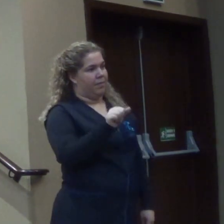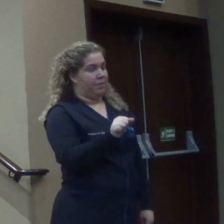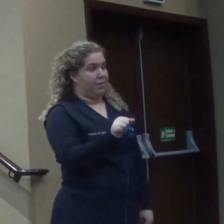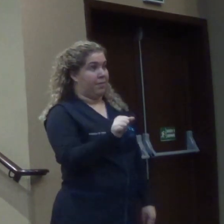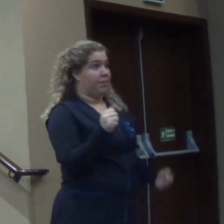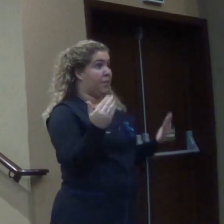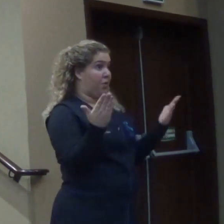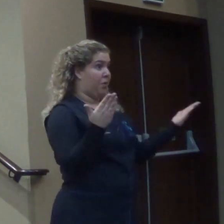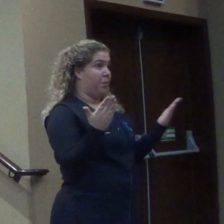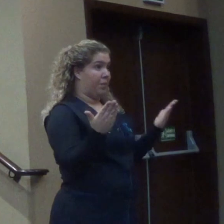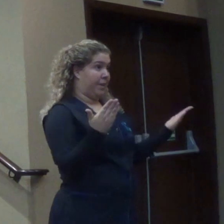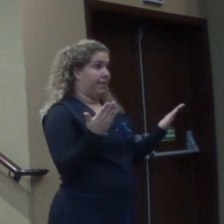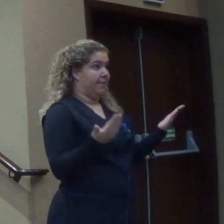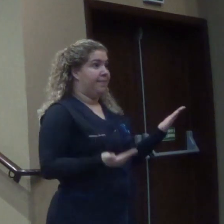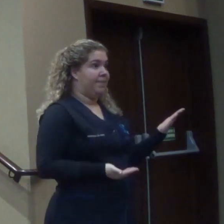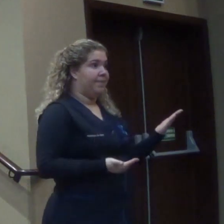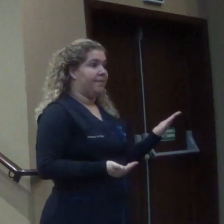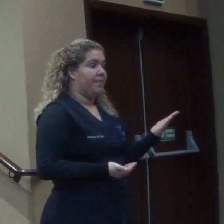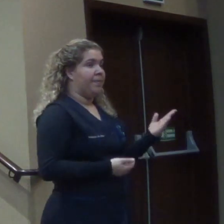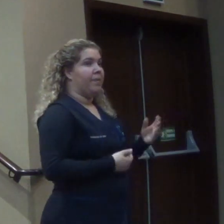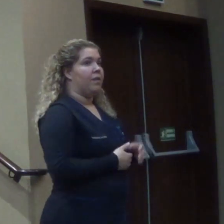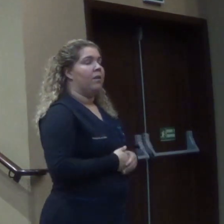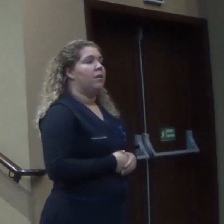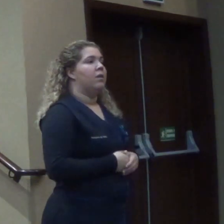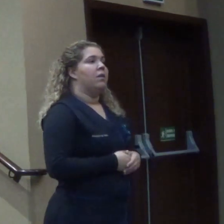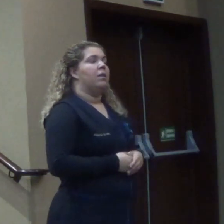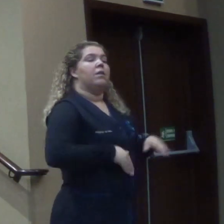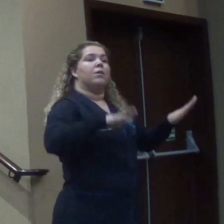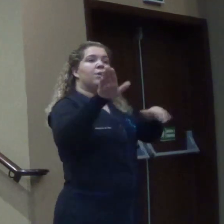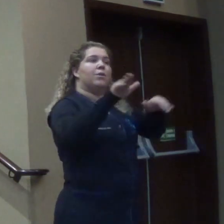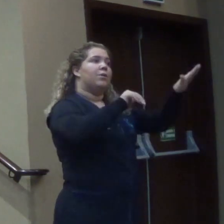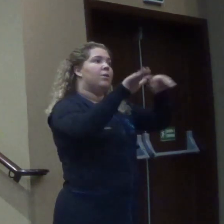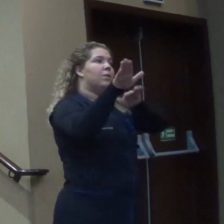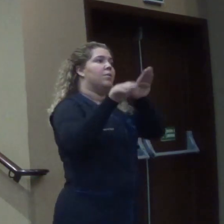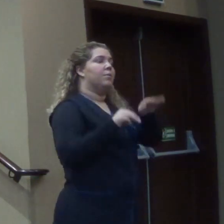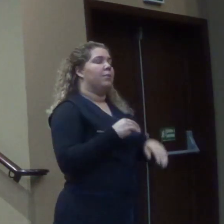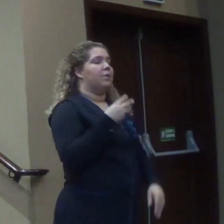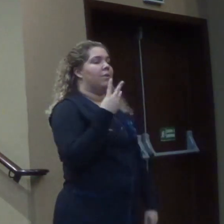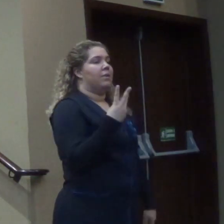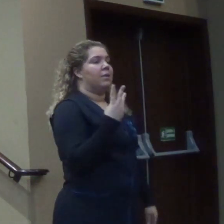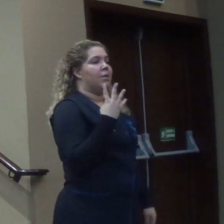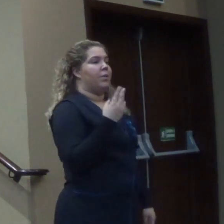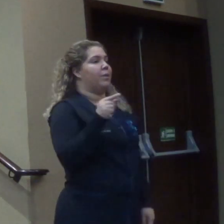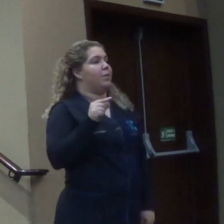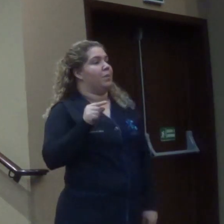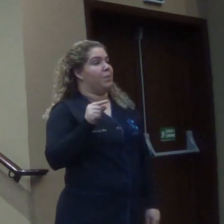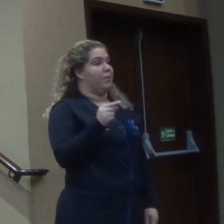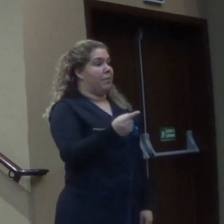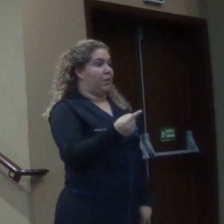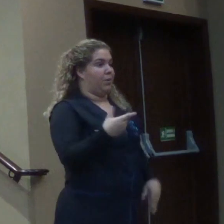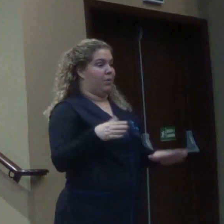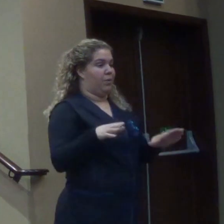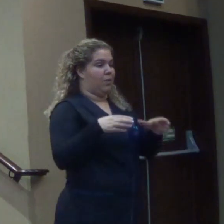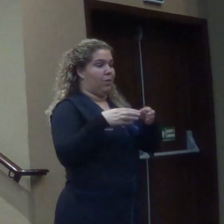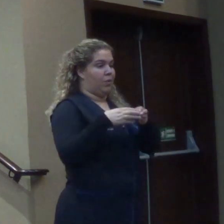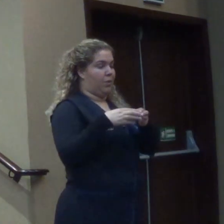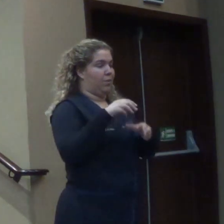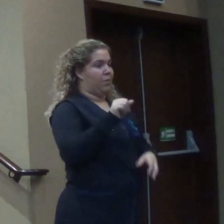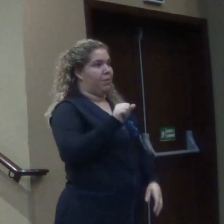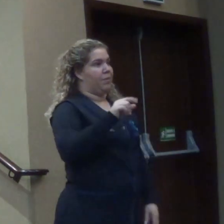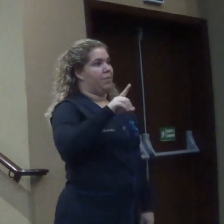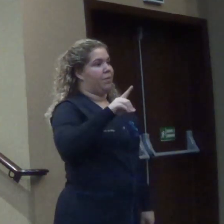os adventistas. E reuniram 34 mil adventistas que participaram desse estudo de